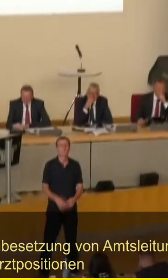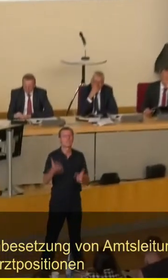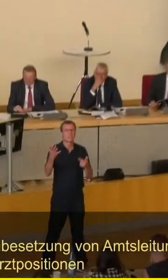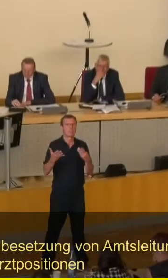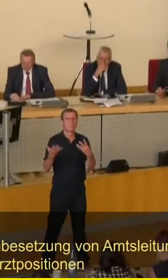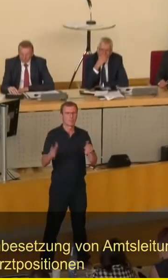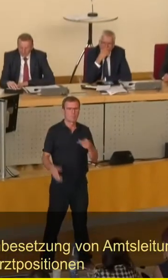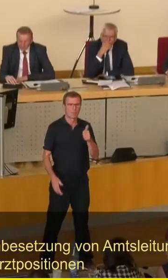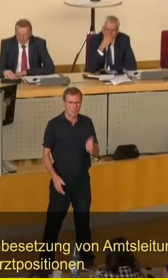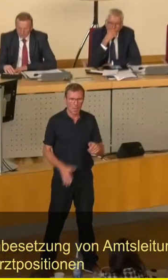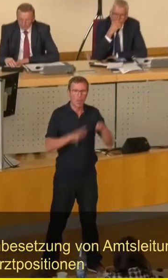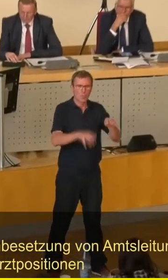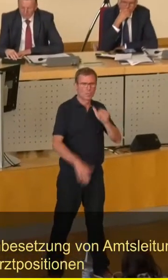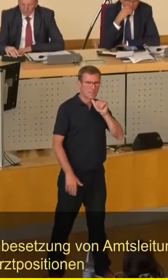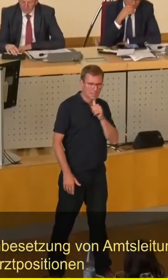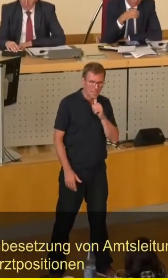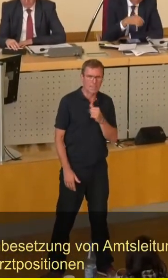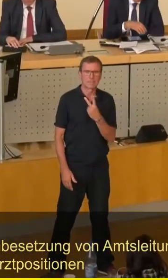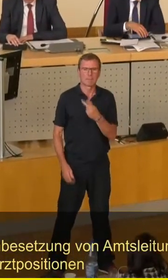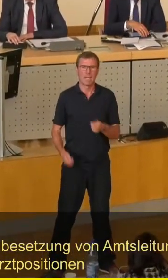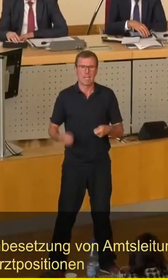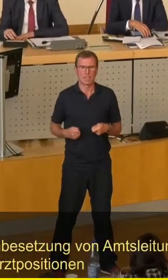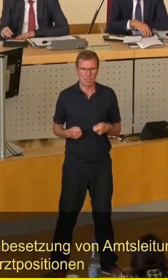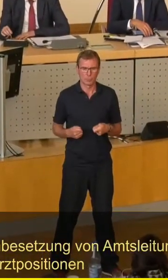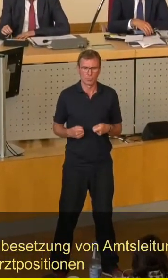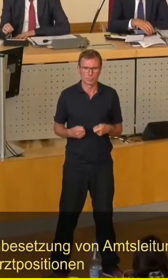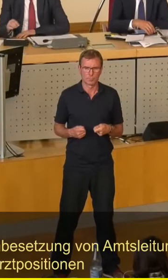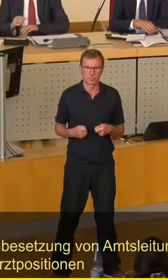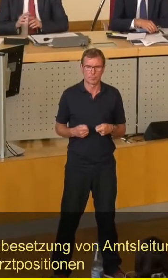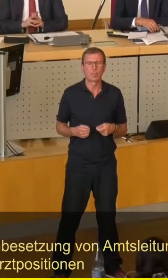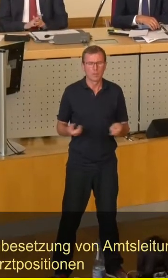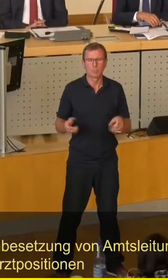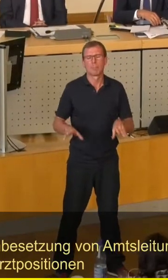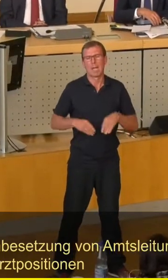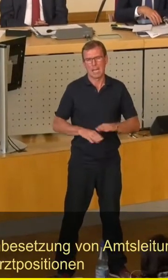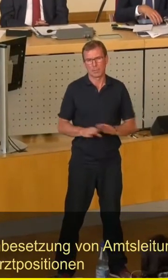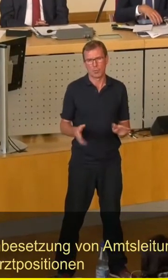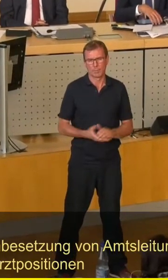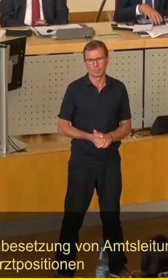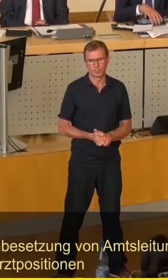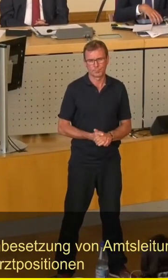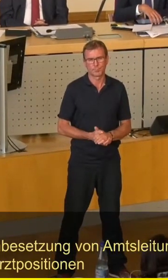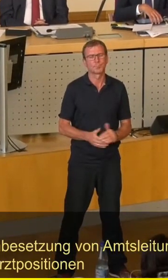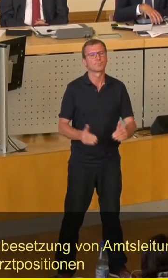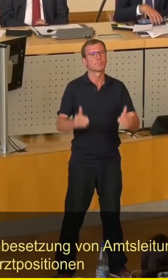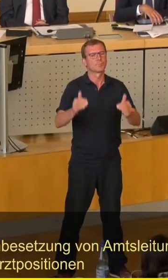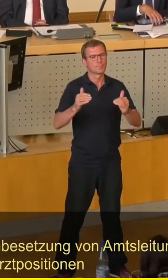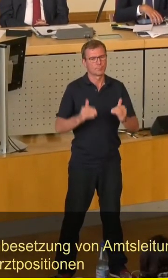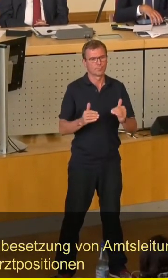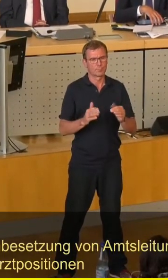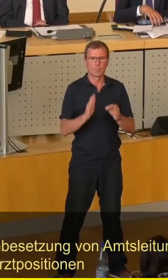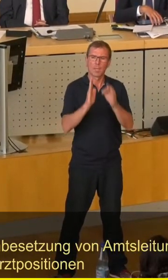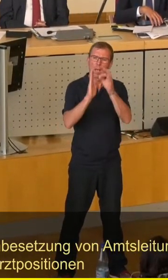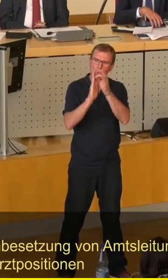47 Ja, Stimmen, 19 Nein, zwei Enthaltungen werden damit zu. Angenommen, wir gehen jetzt in die